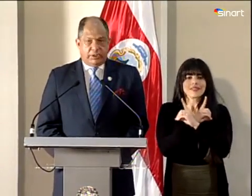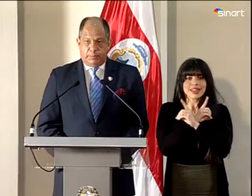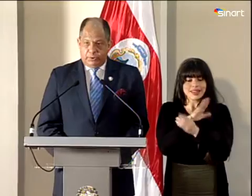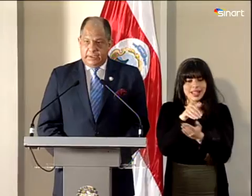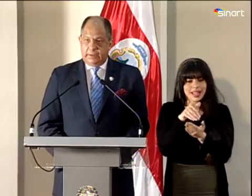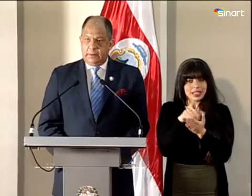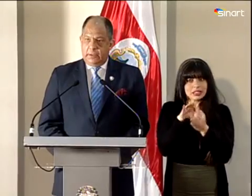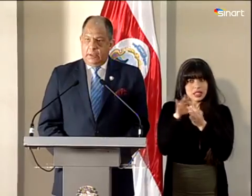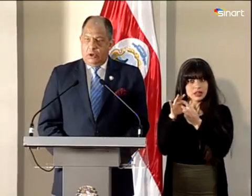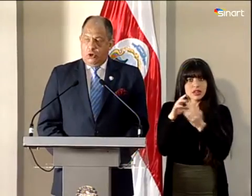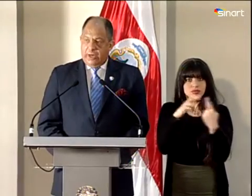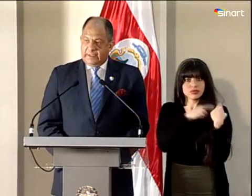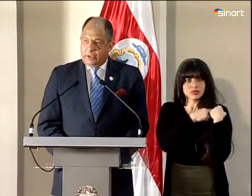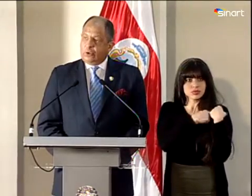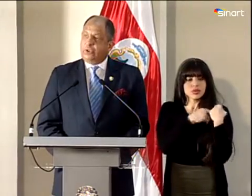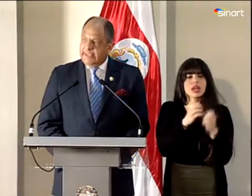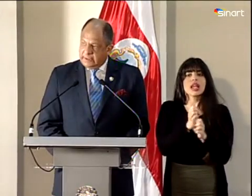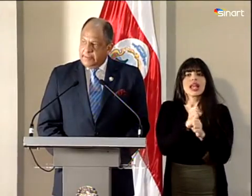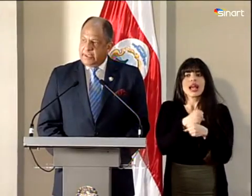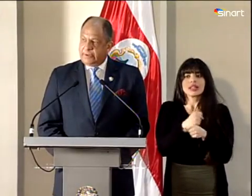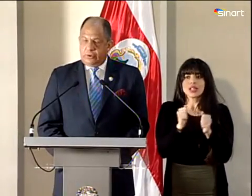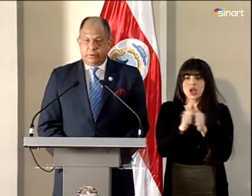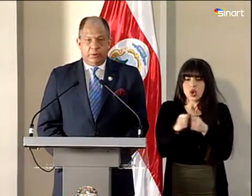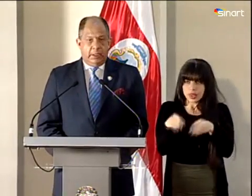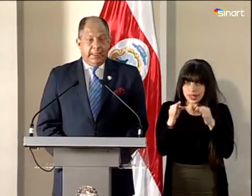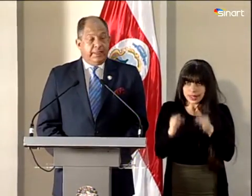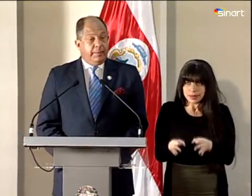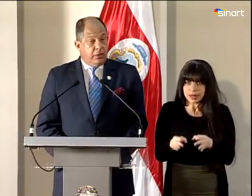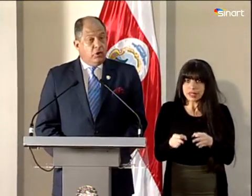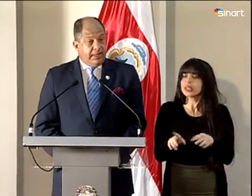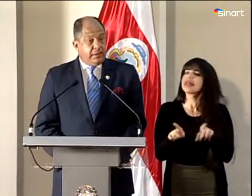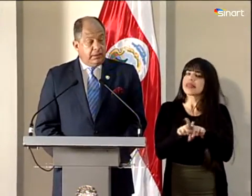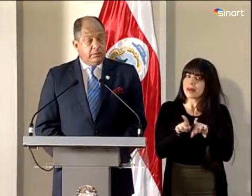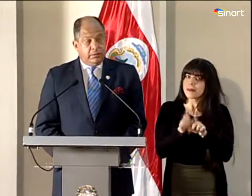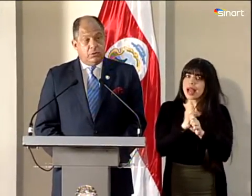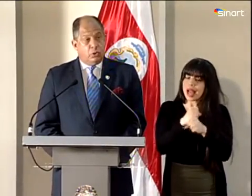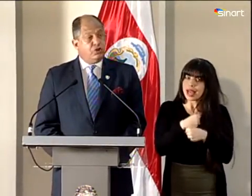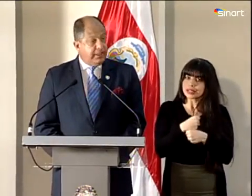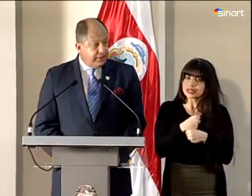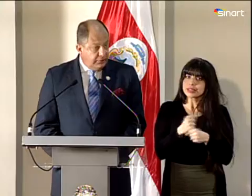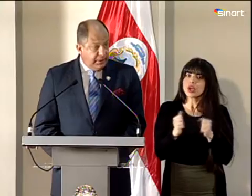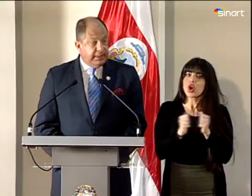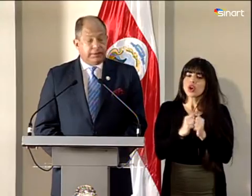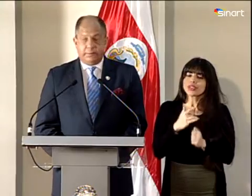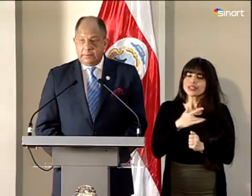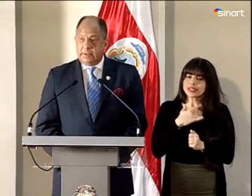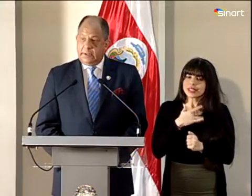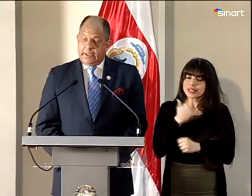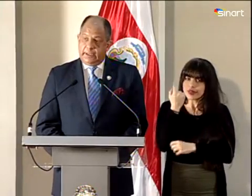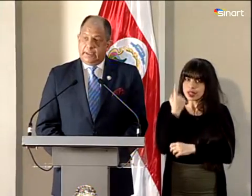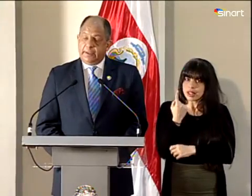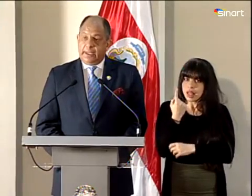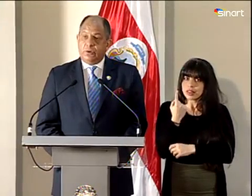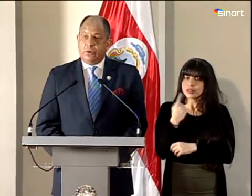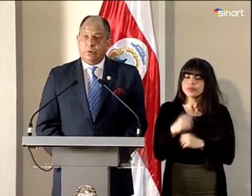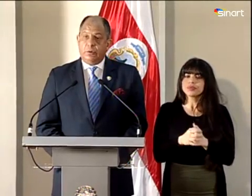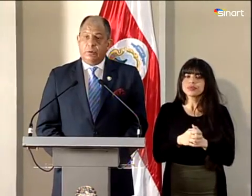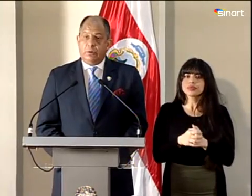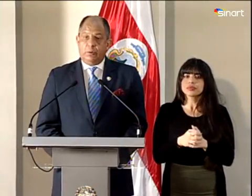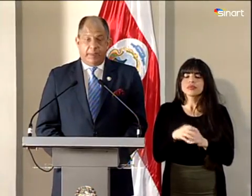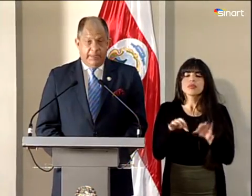que corresponde, lo hace con determinación, también lo hace con sensibilidad,